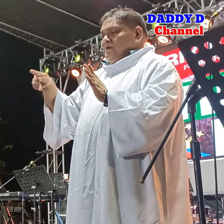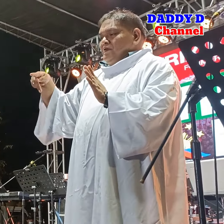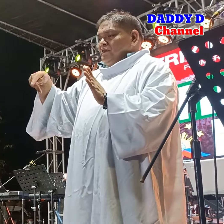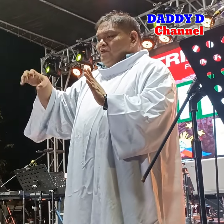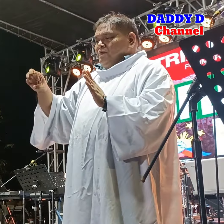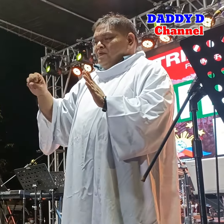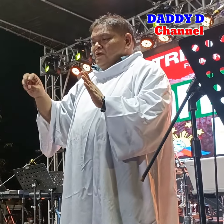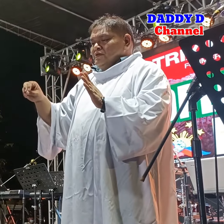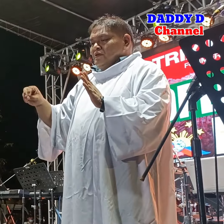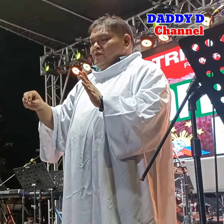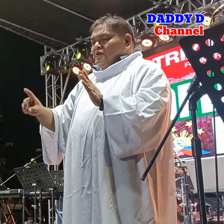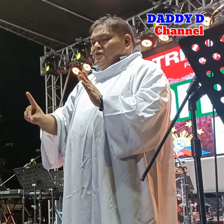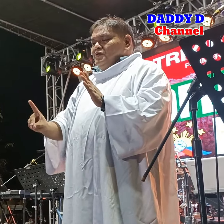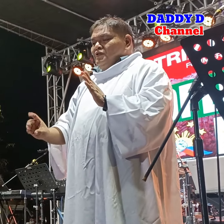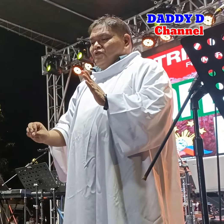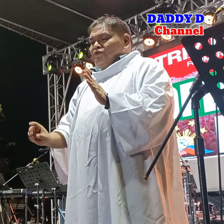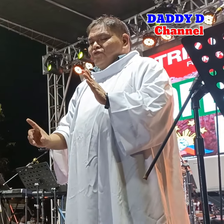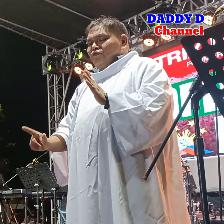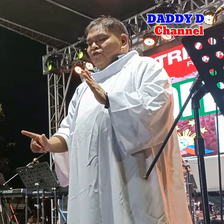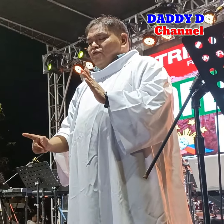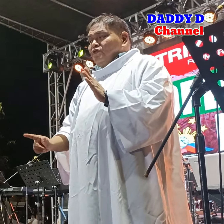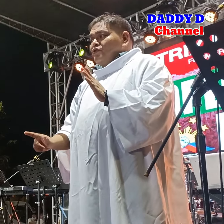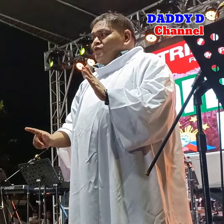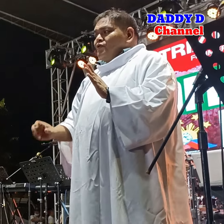dolyares. Dahil